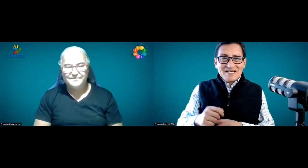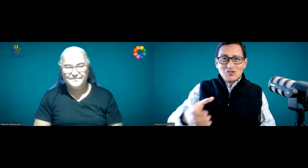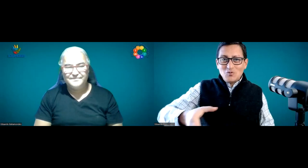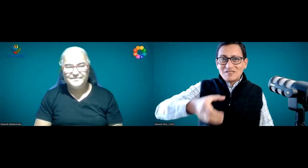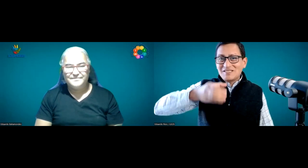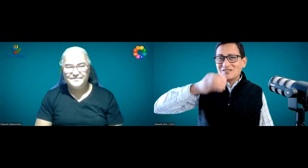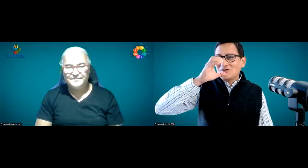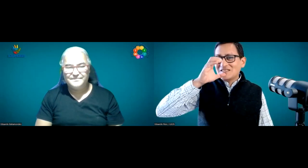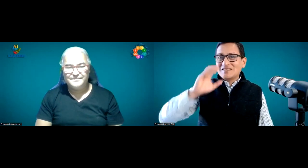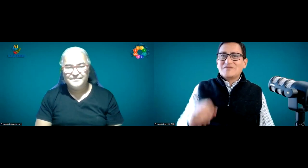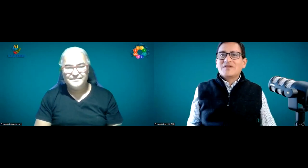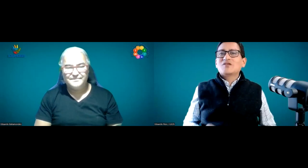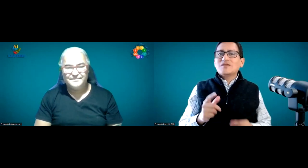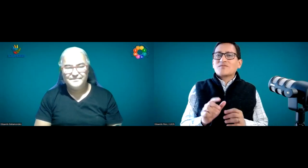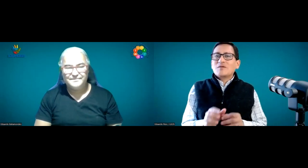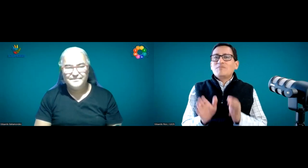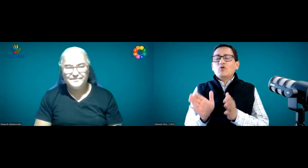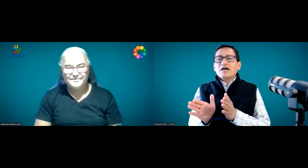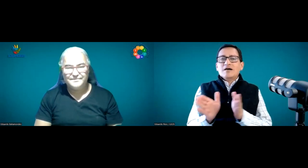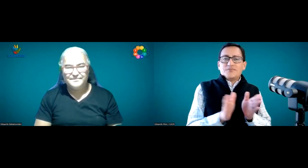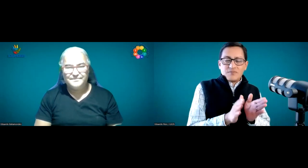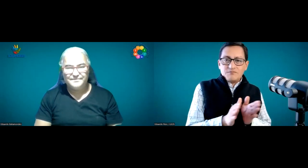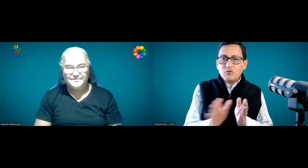que tomó un vasito, etc. Entonces,